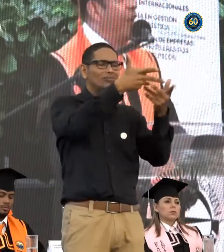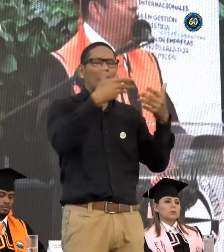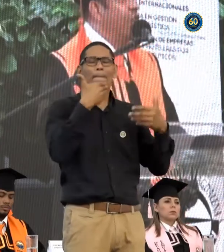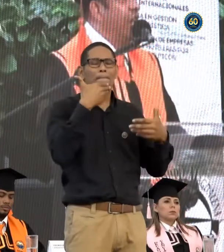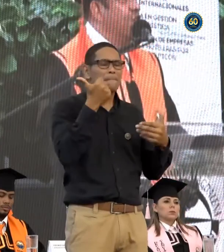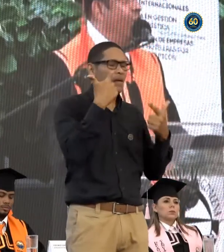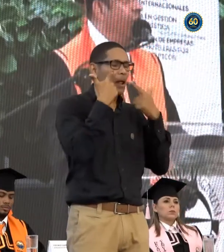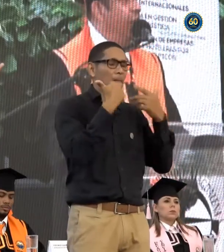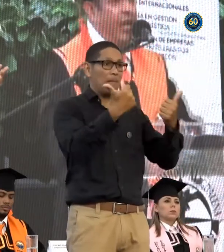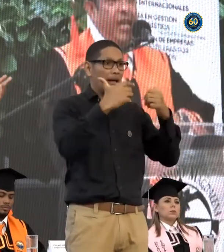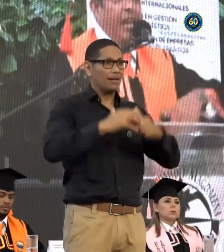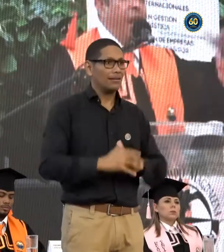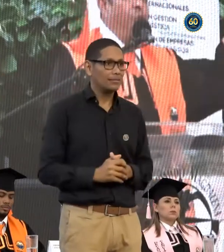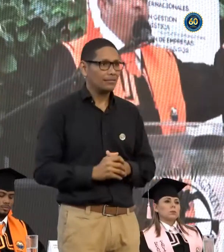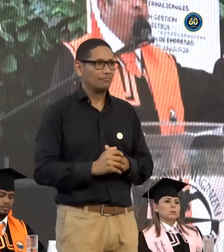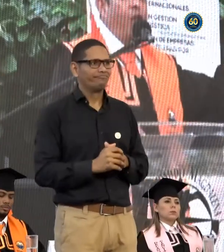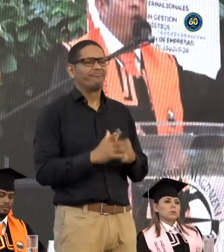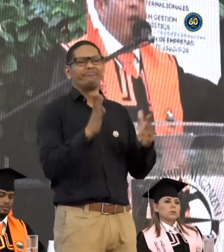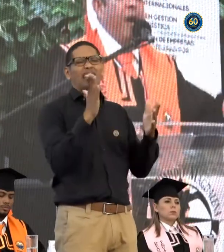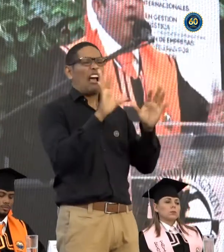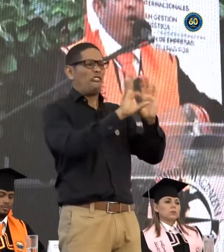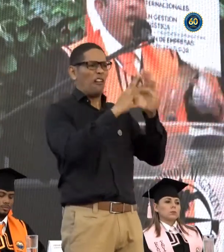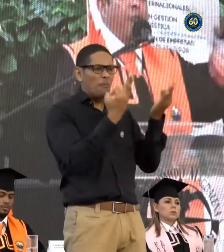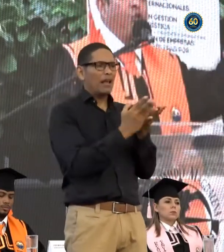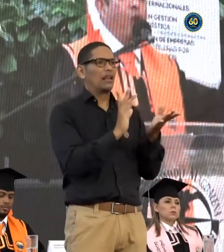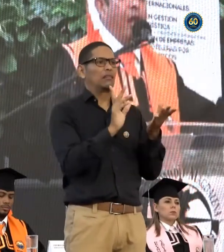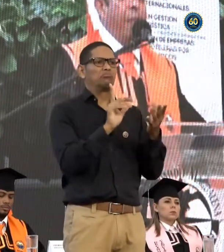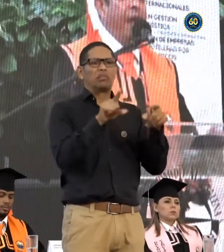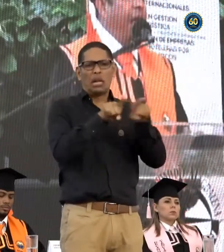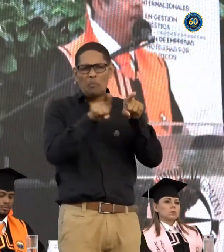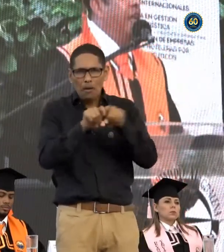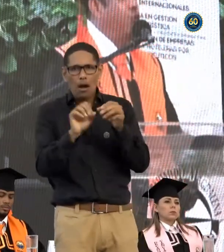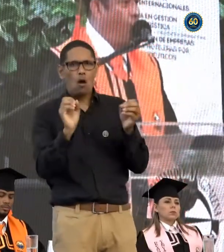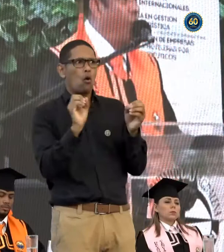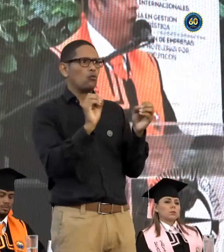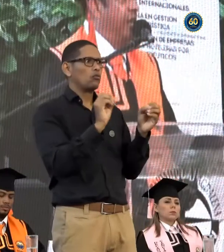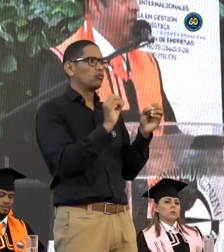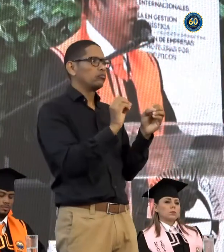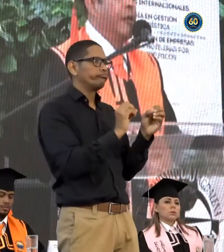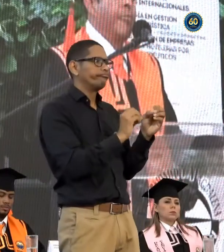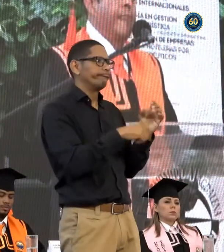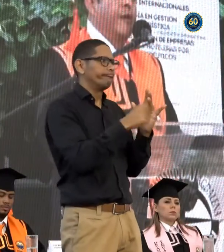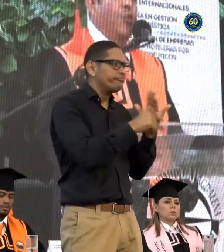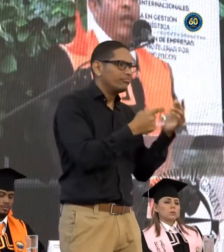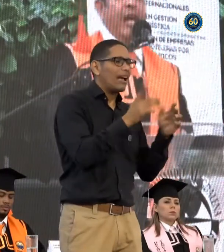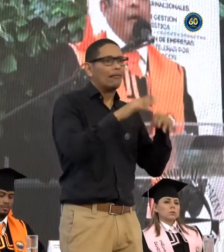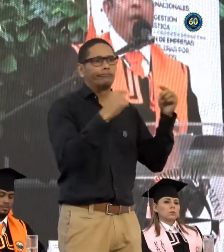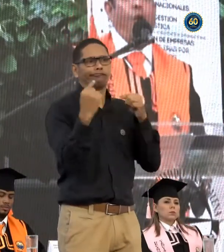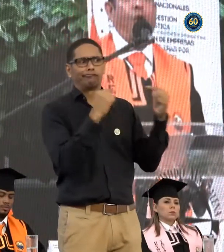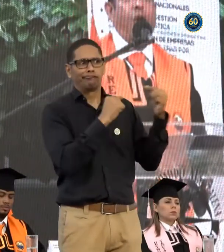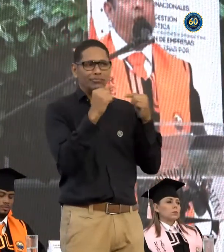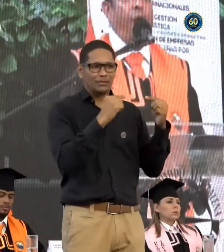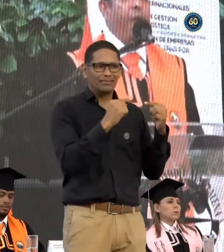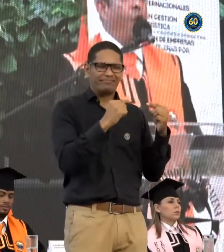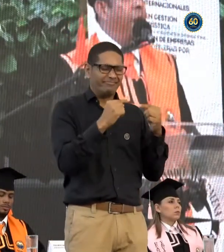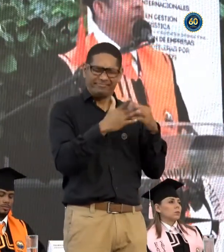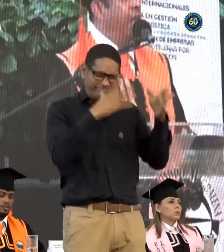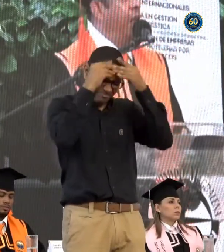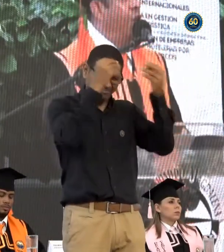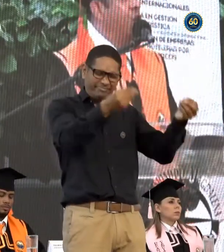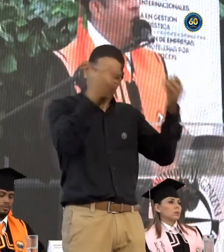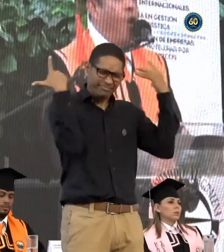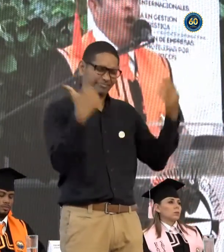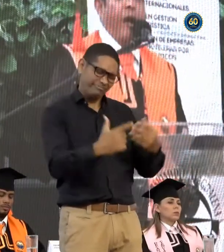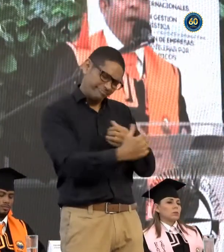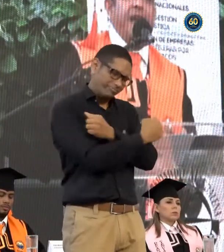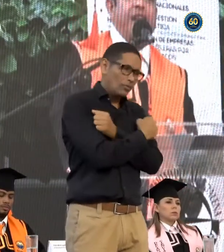en el mundo de los Hermanos en el mundo de las parejas y en todo a la vida no hay nada mejor que los amigos verdaderos o que